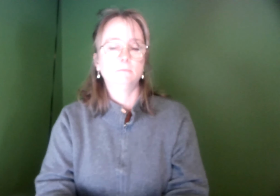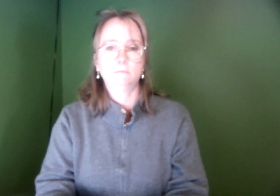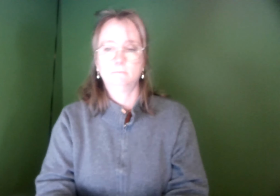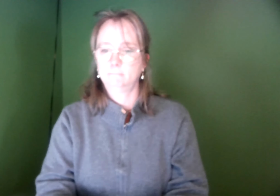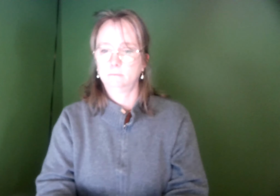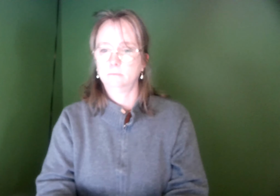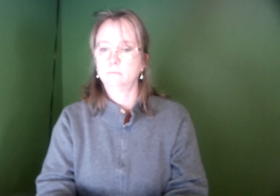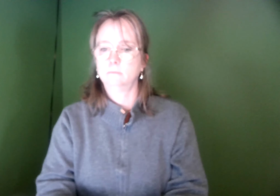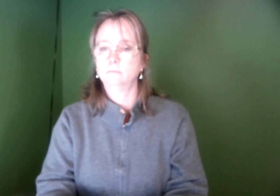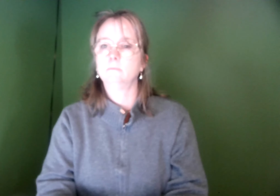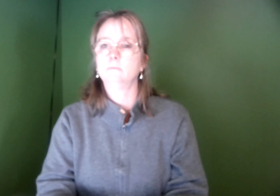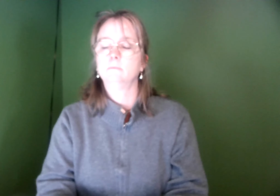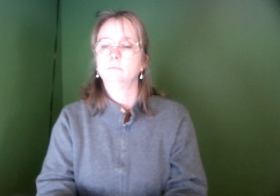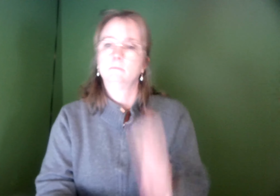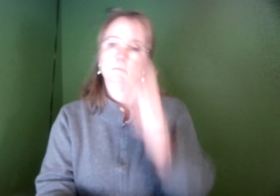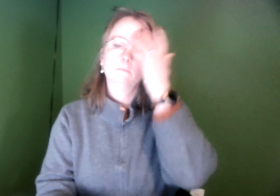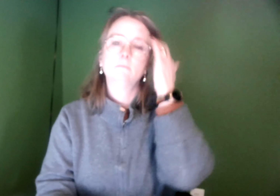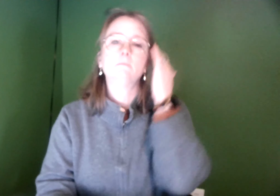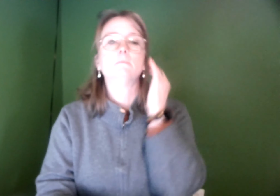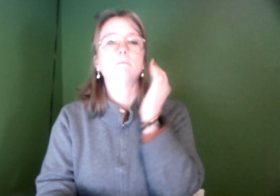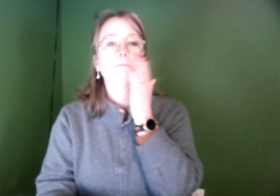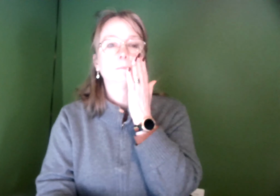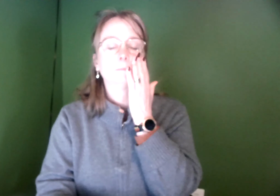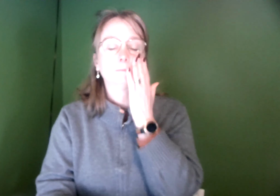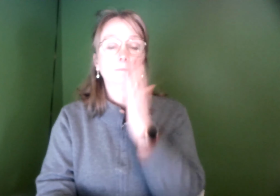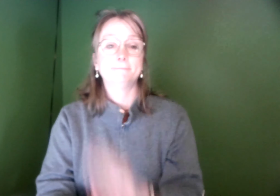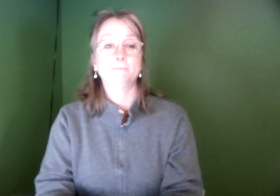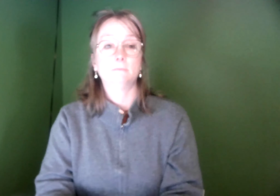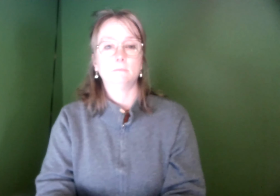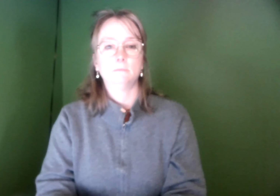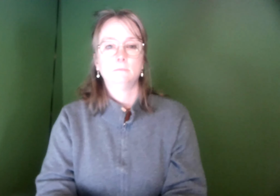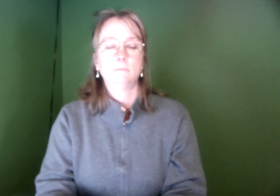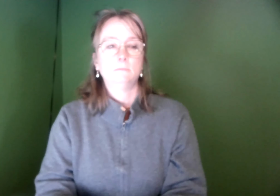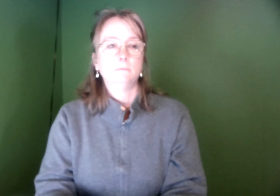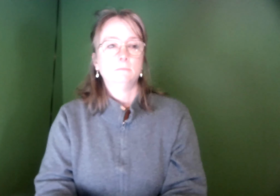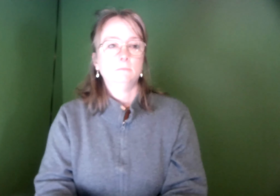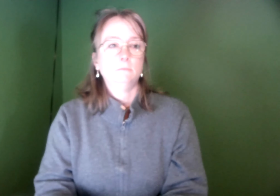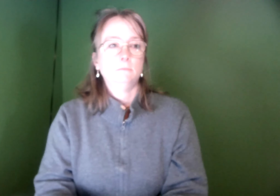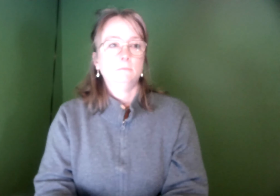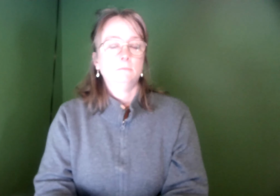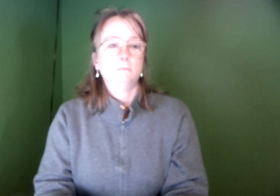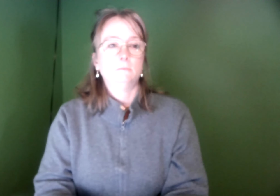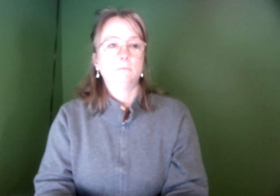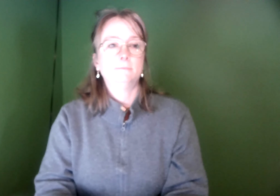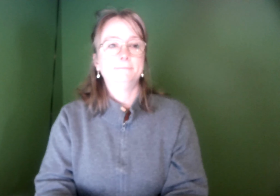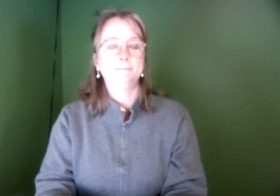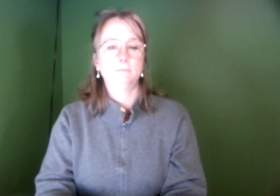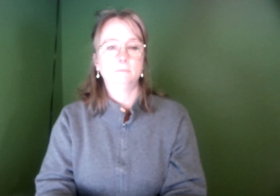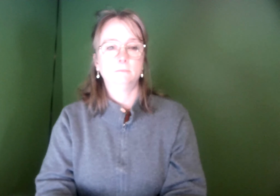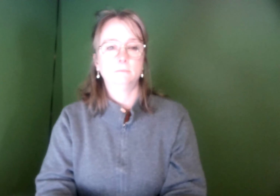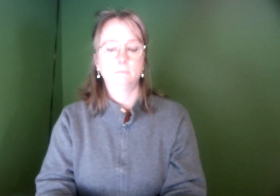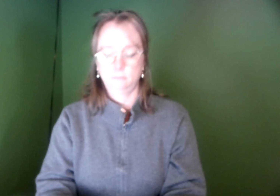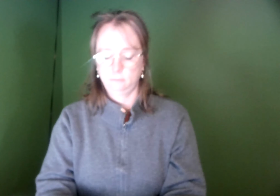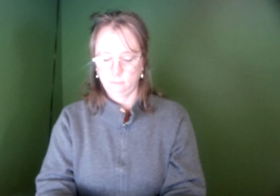mucha información, se les pide un documento que a lo mejor no tienen, una identificación, inclusive hasta si tienen seguro médico